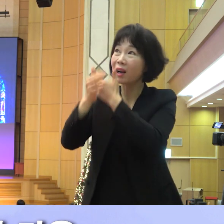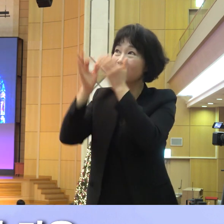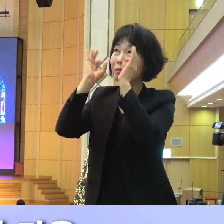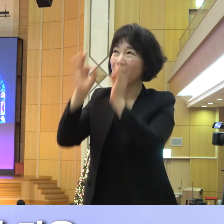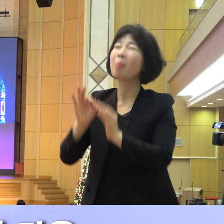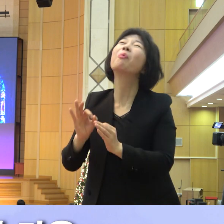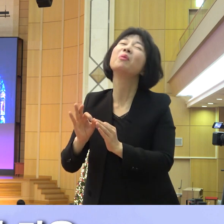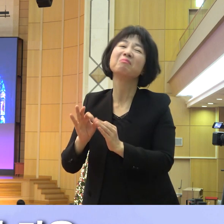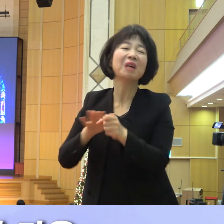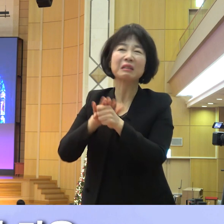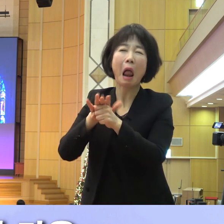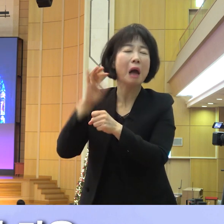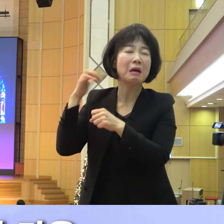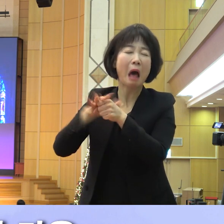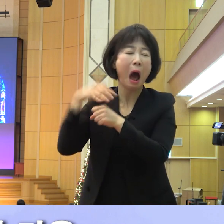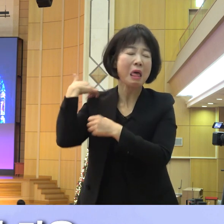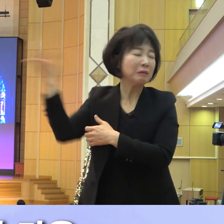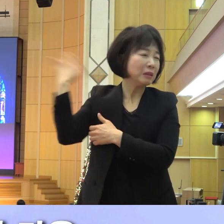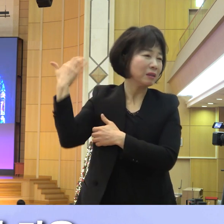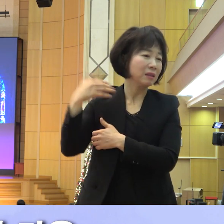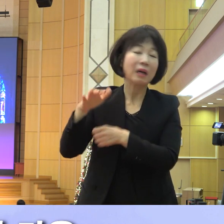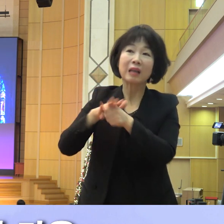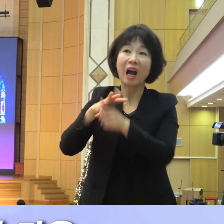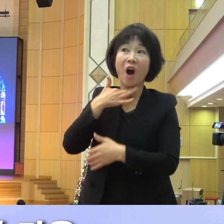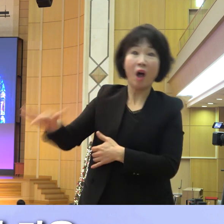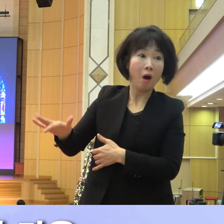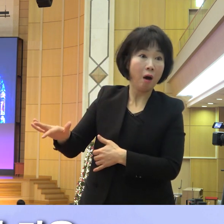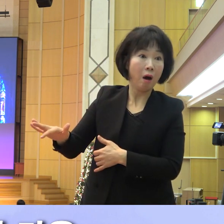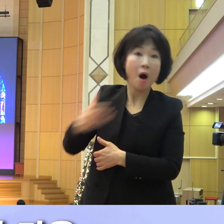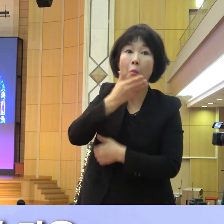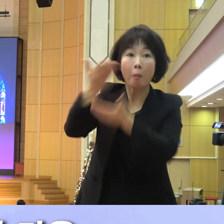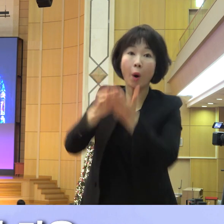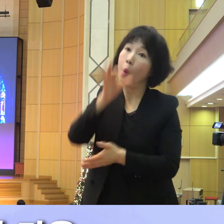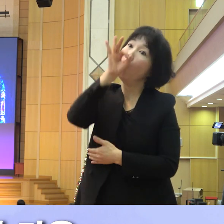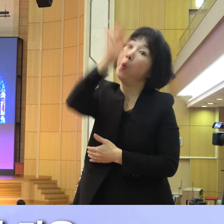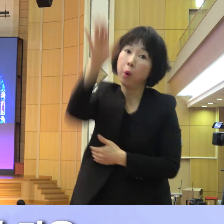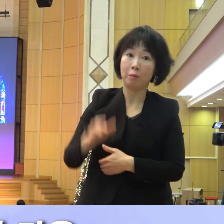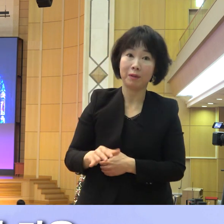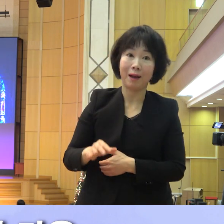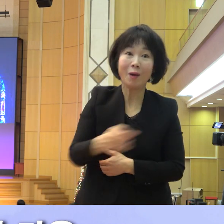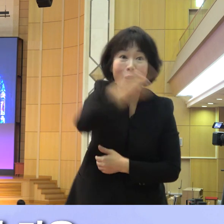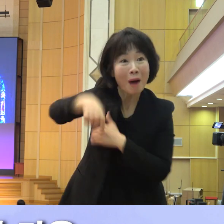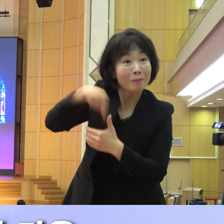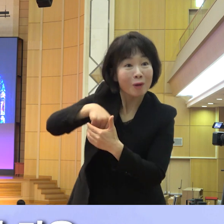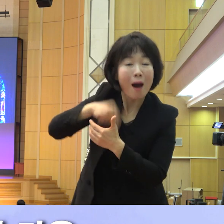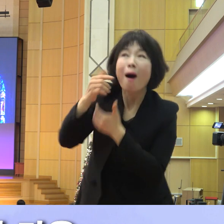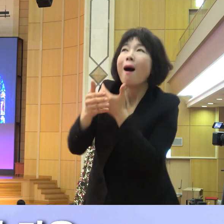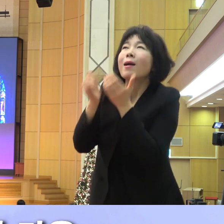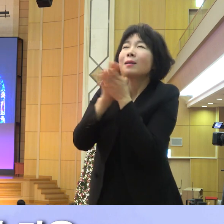아니하고 하나님으로부터 축복받은 적이 없습니다. 하나님을 사랑하는 마음.